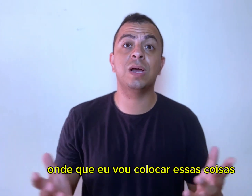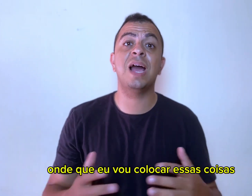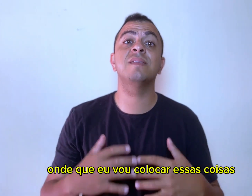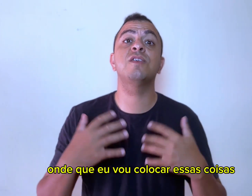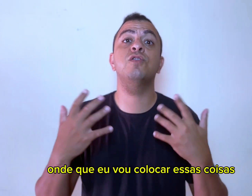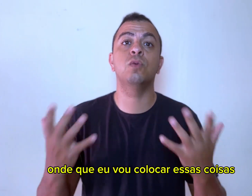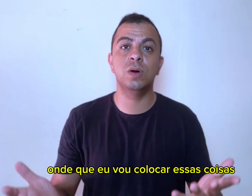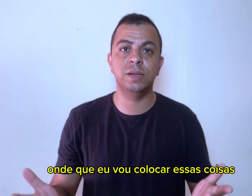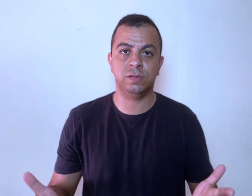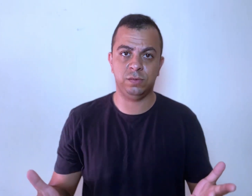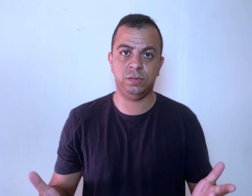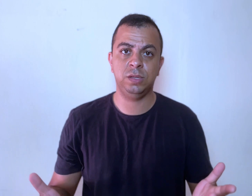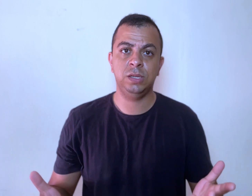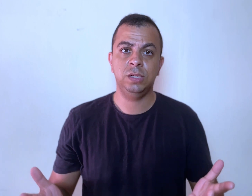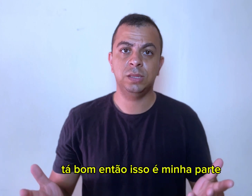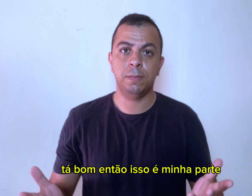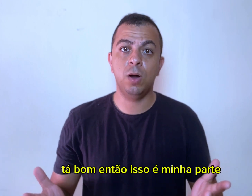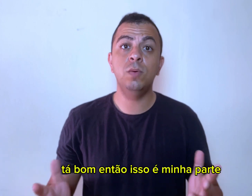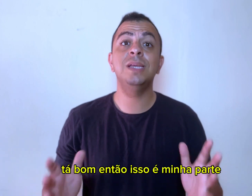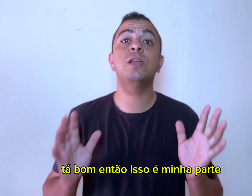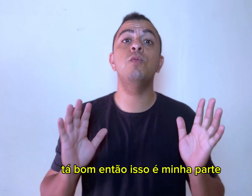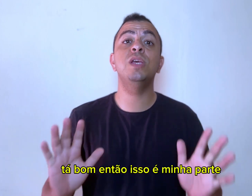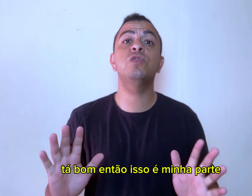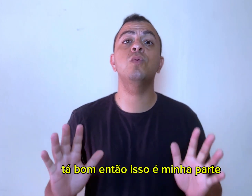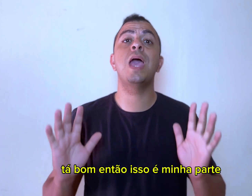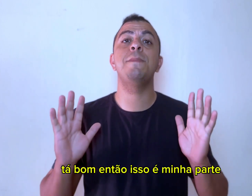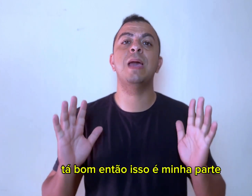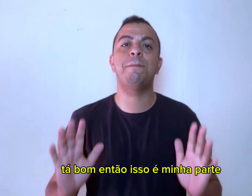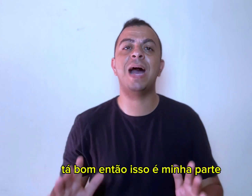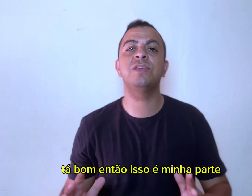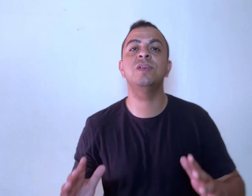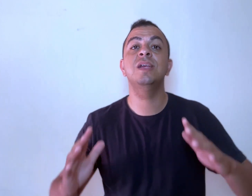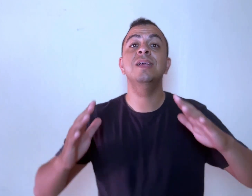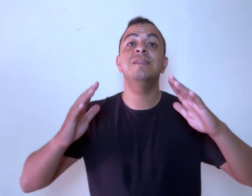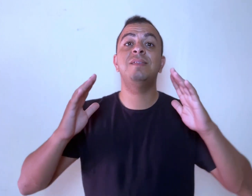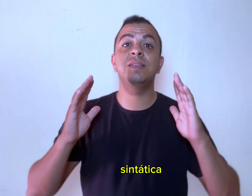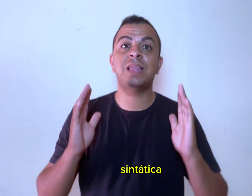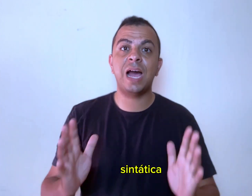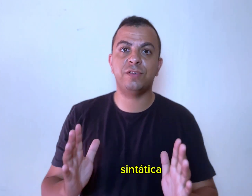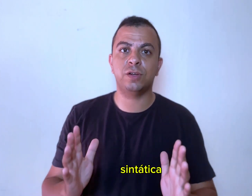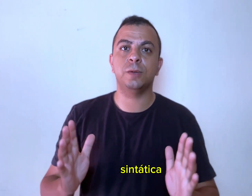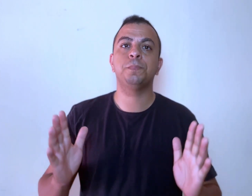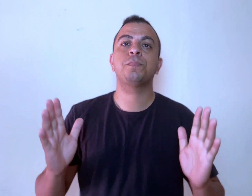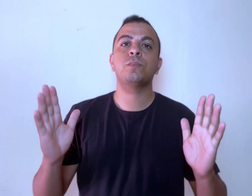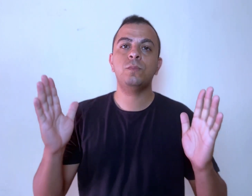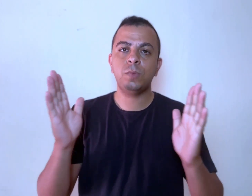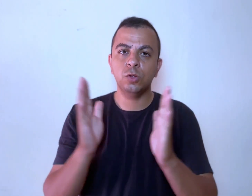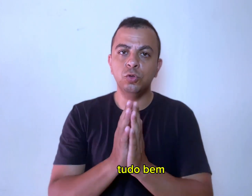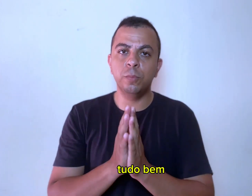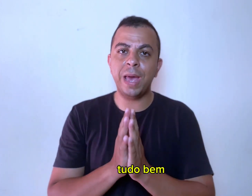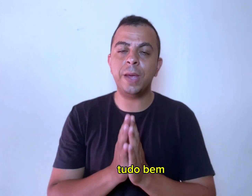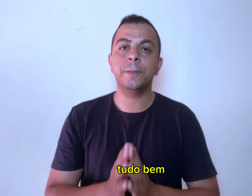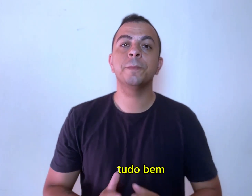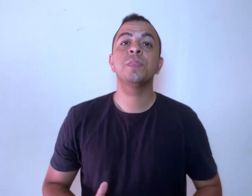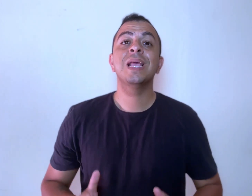colocar essas coisas. Tá bom? Então, isso é minha parte sintática. Tudo bem?